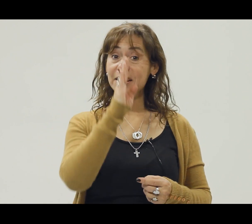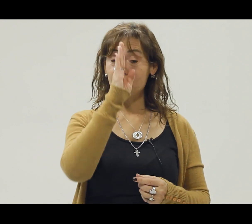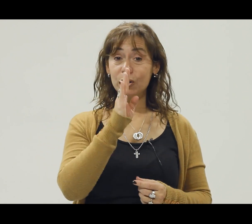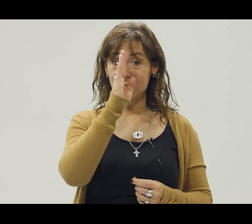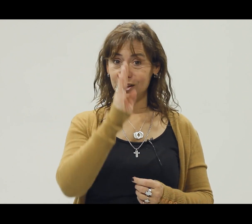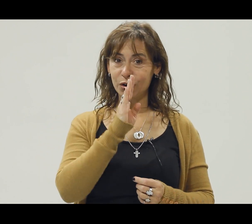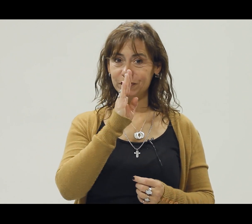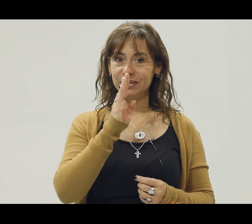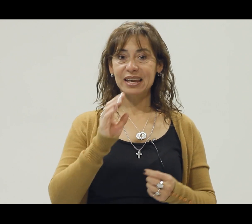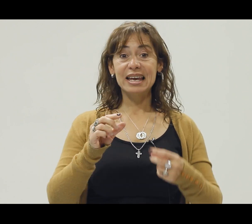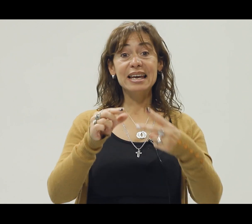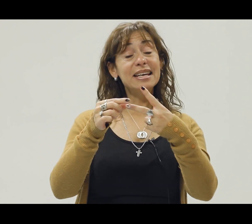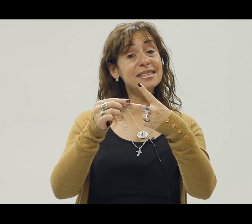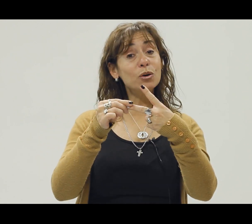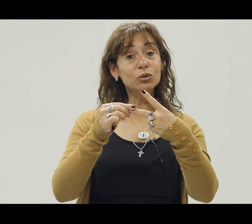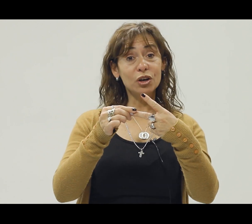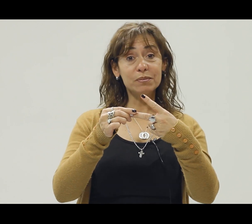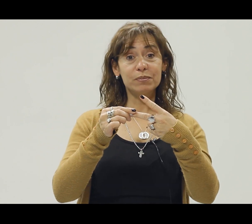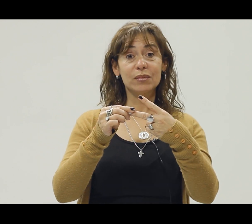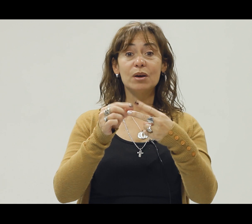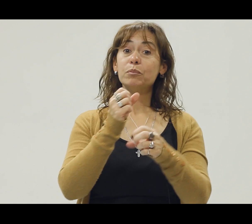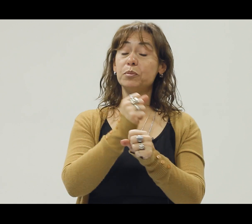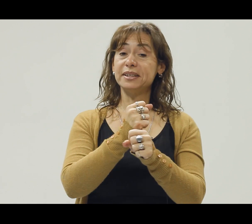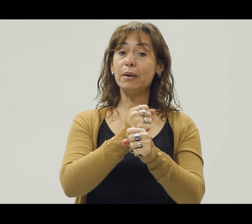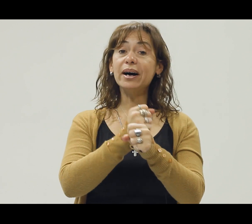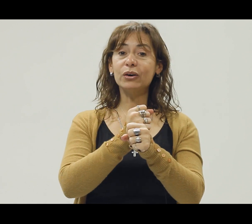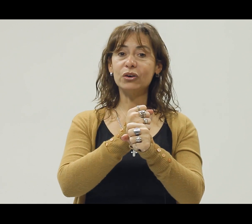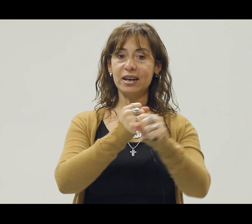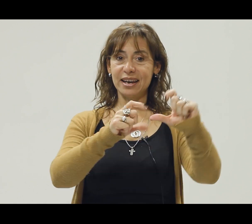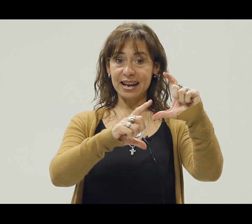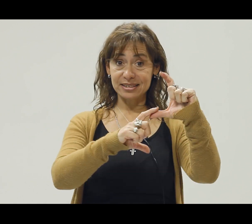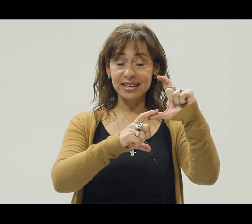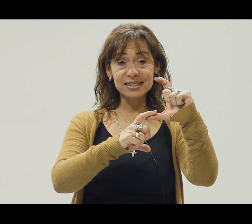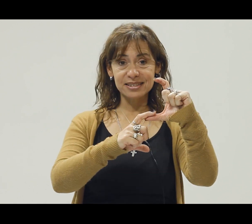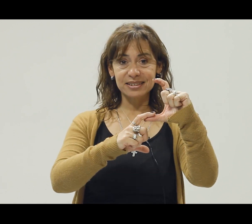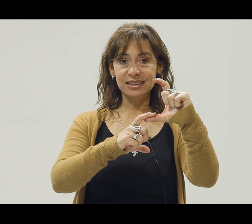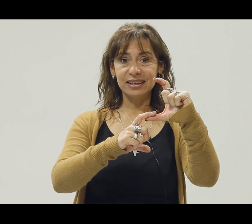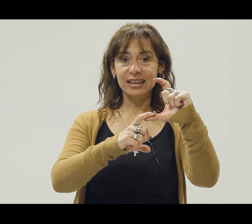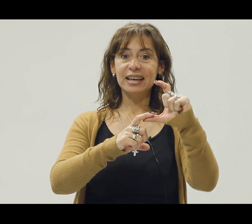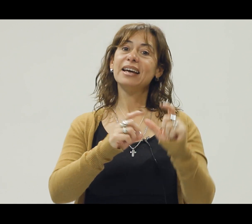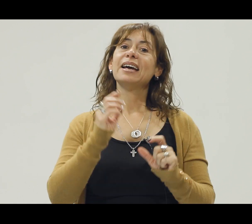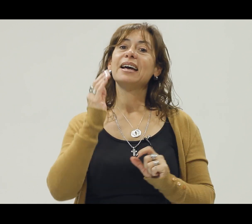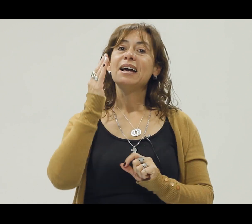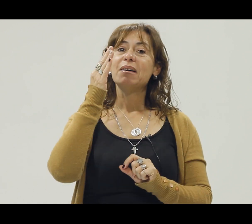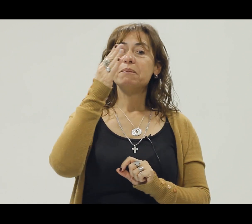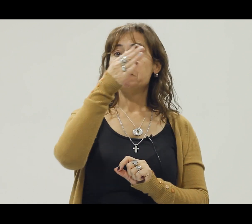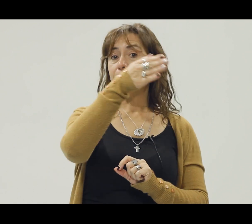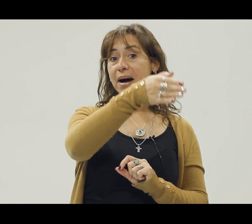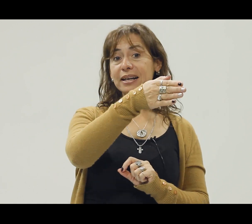hipoacúsico. Y el segundo, por mi trabajo en ANSES, van